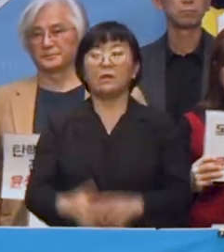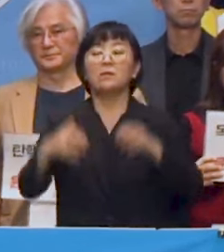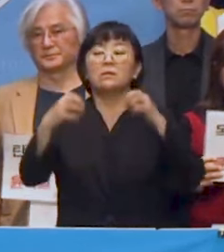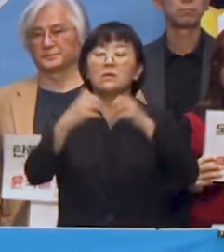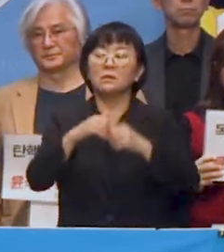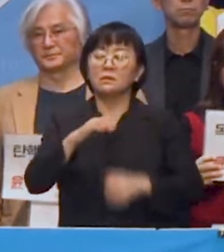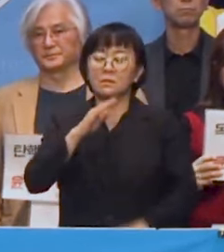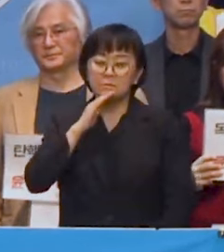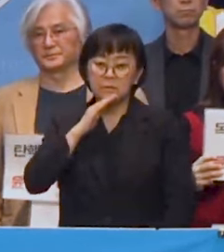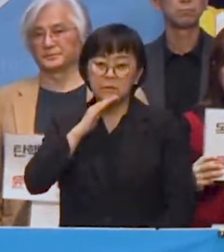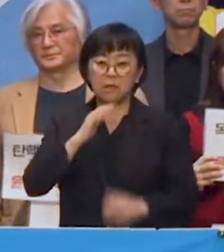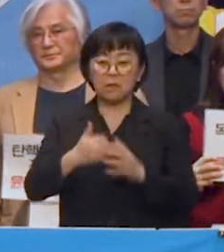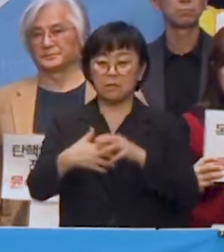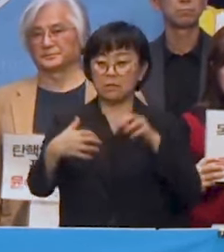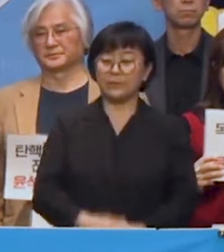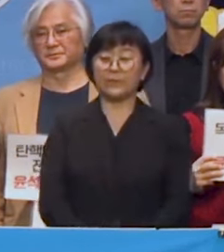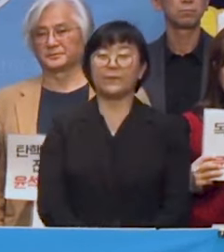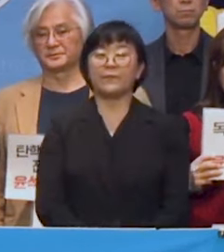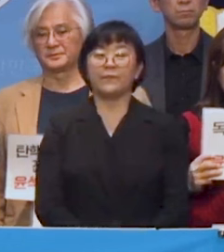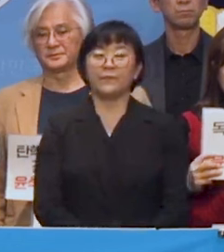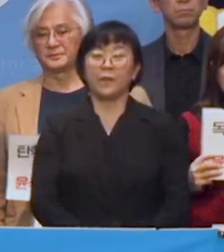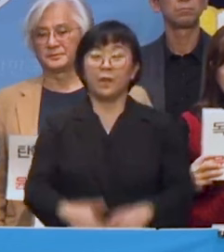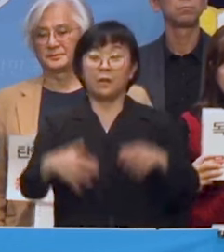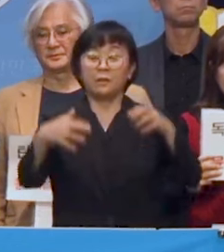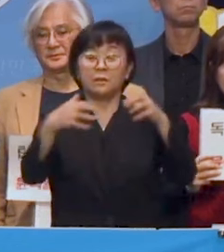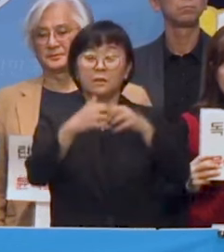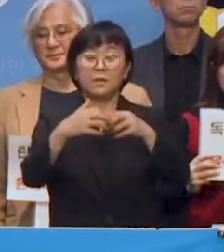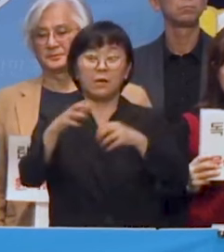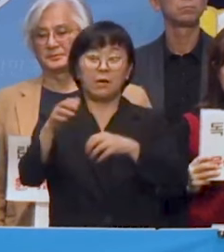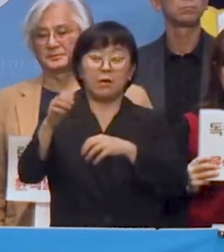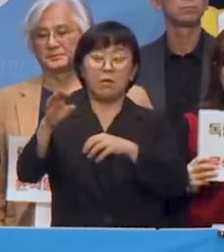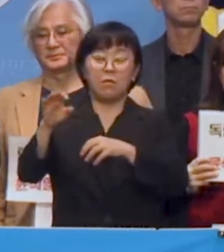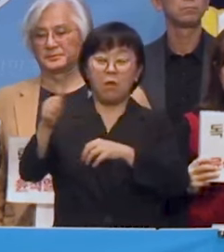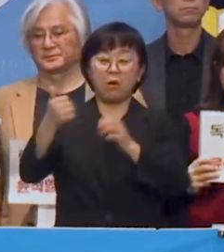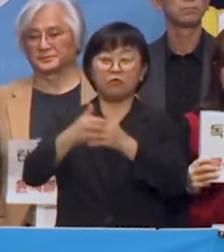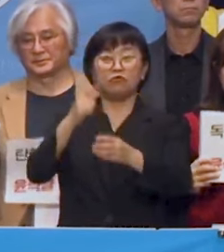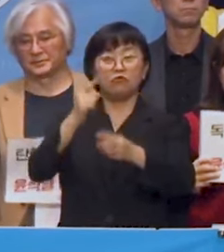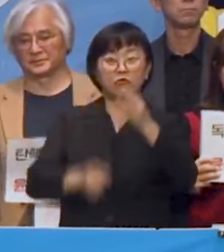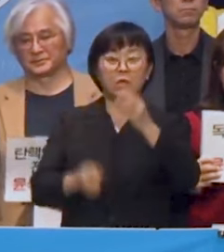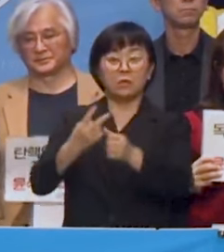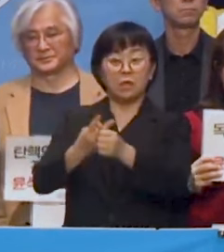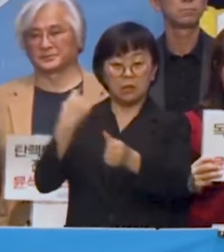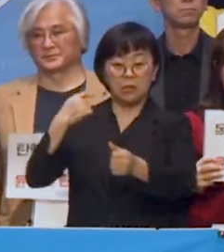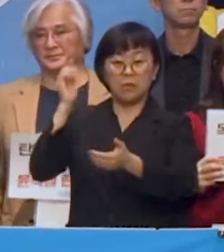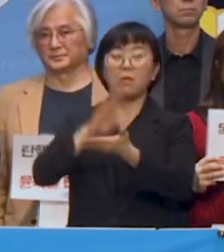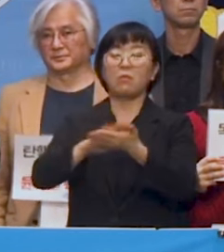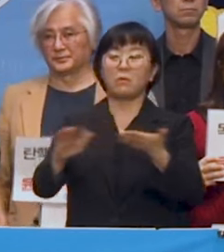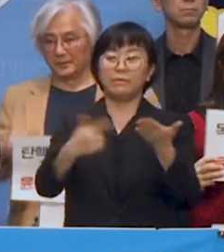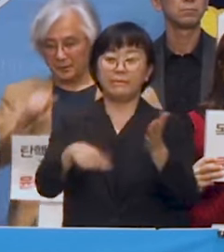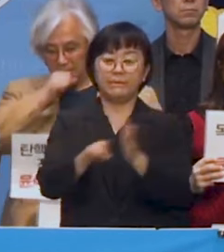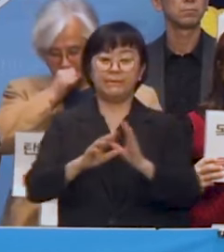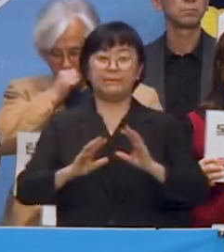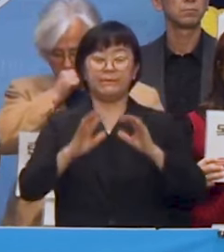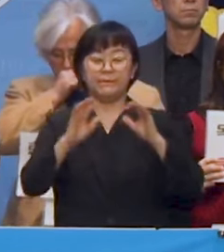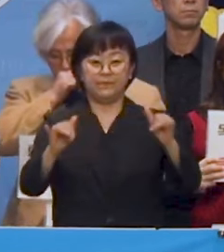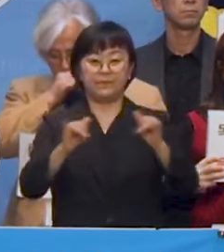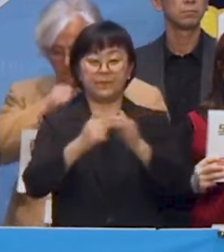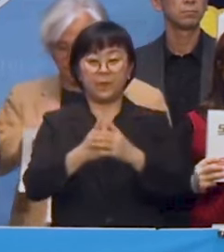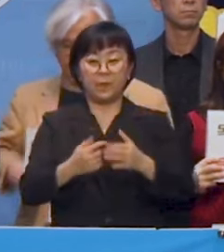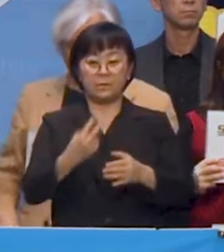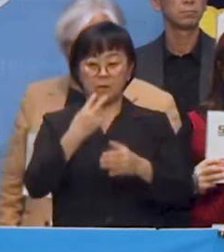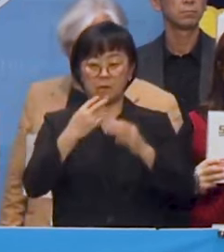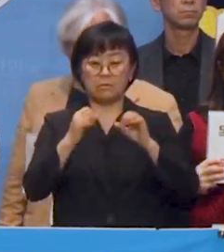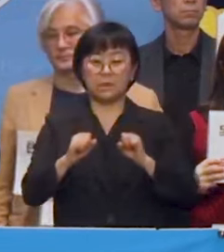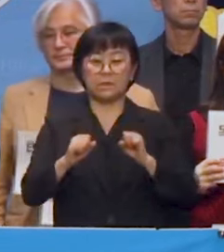전쟁이 정말 국지전으로 끝나겠습니까? 전쟁광 윤석열을 탄핵하는 것은 평화를 지키는 일이자 우리 국민들의